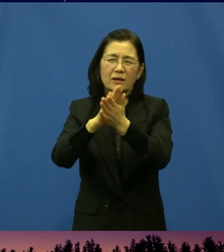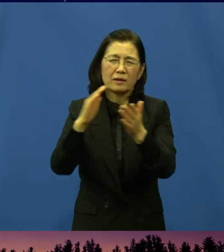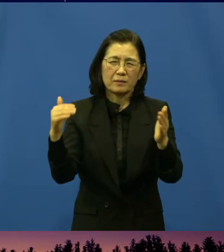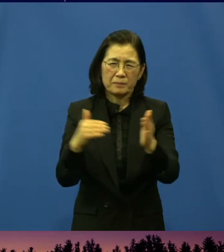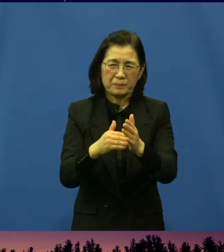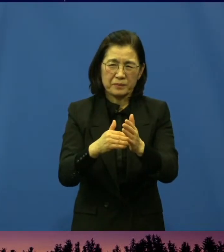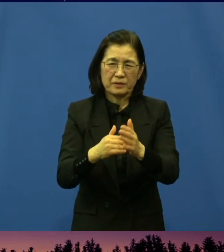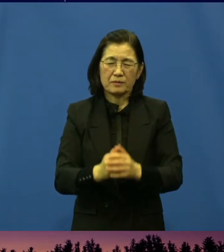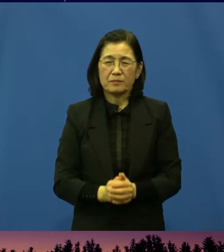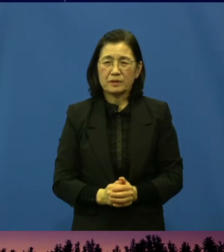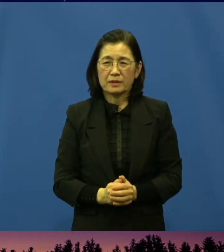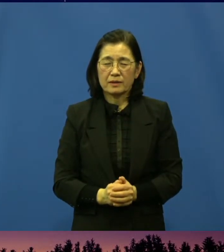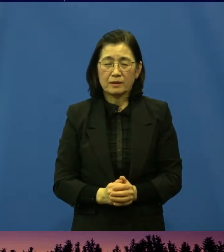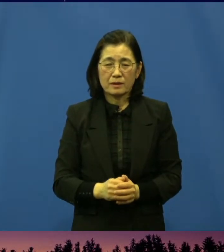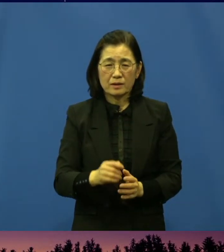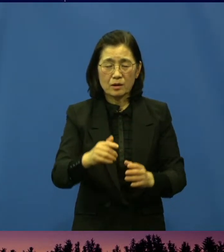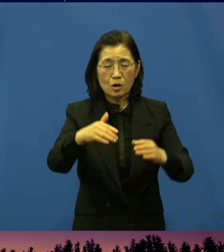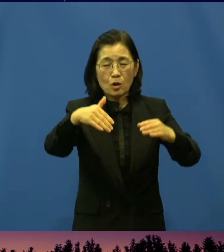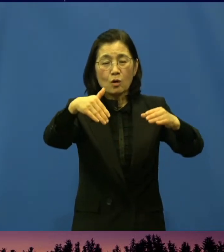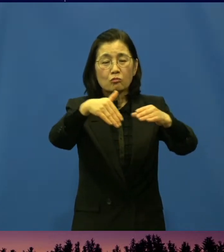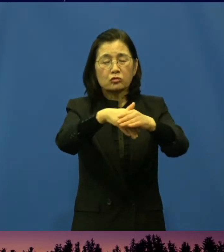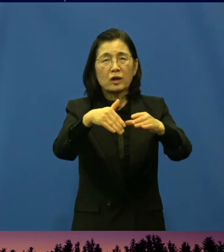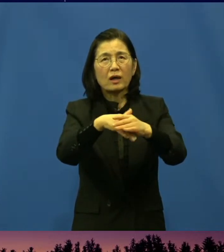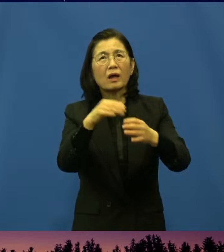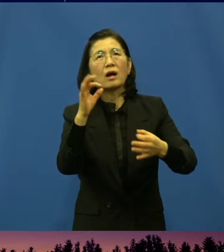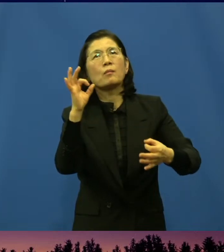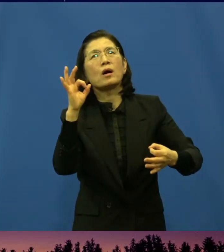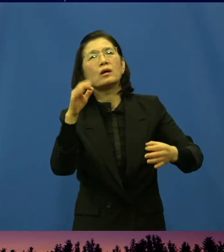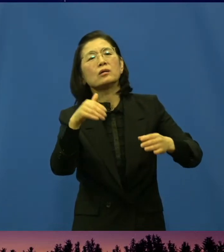그러니까 이 문화에 내가 그냥 있으면 그냥 휩쓸려 간다는 거죠.